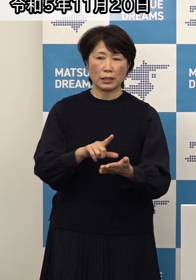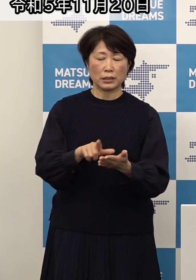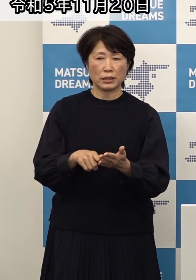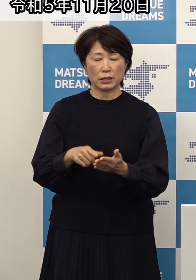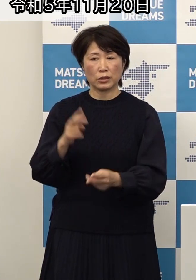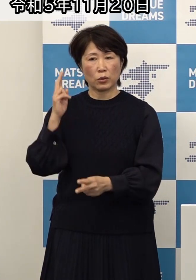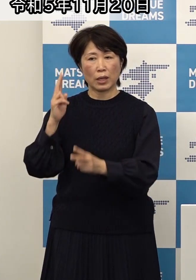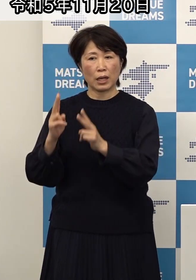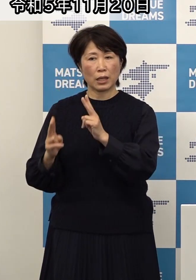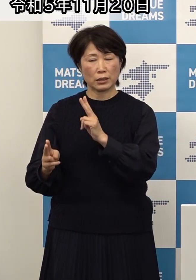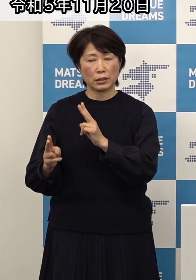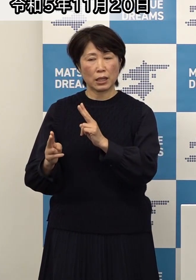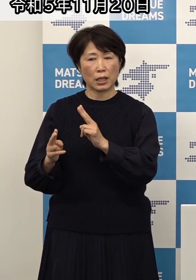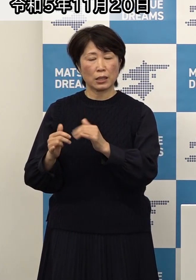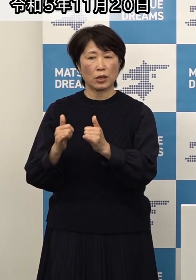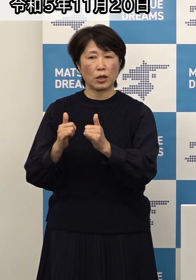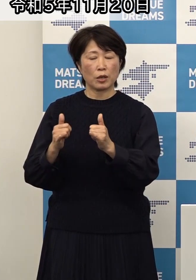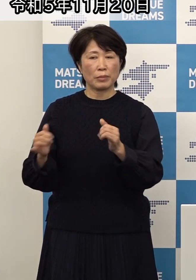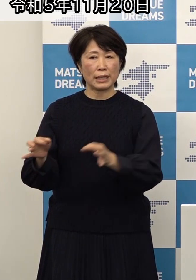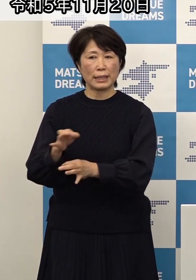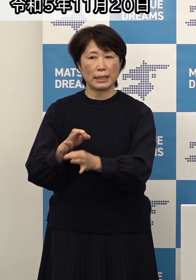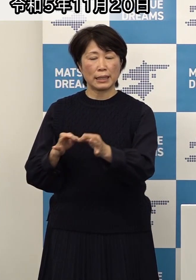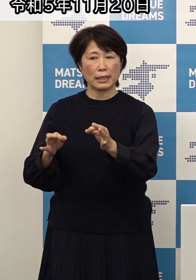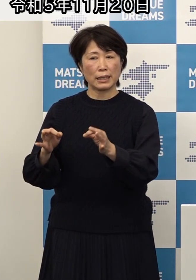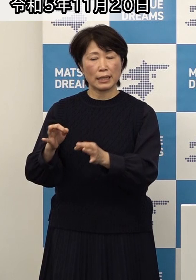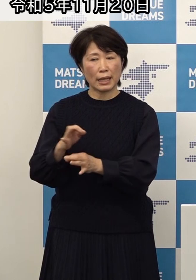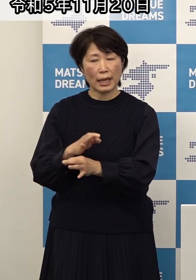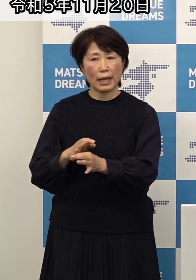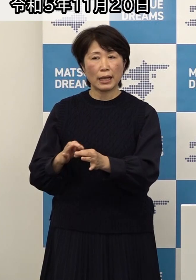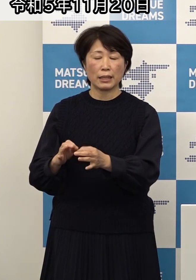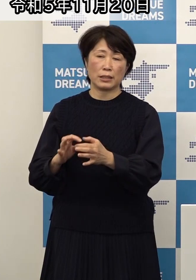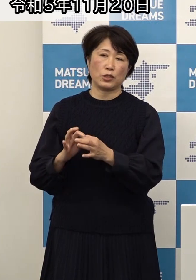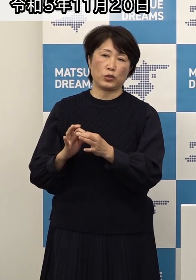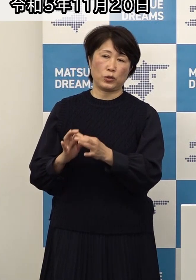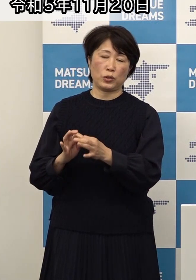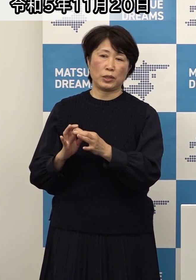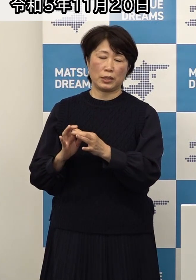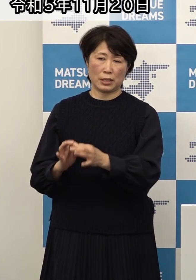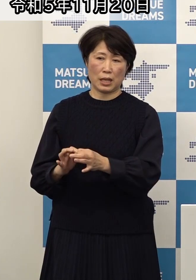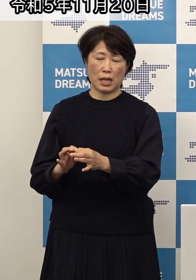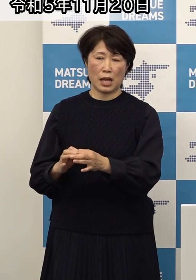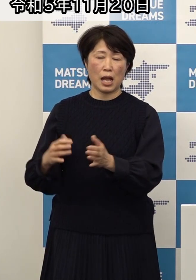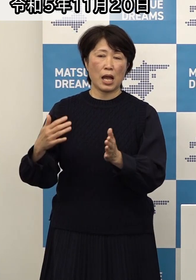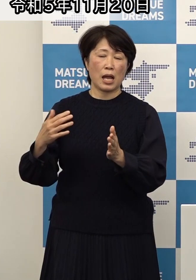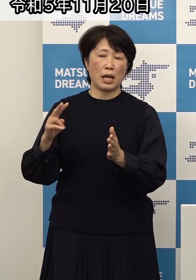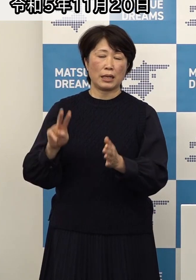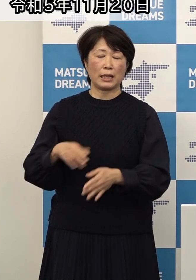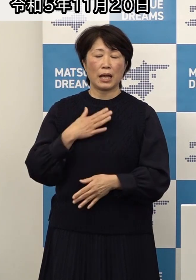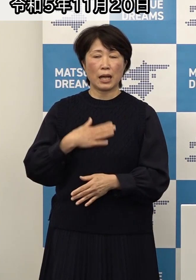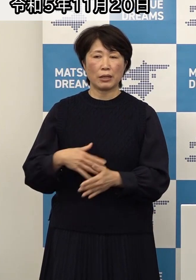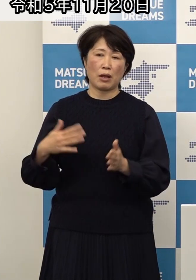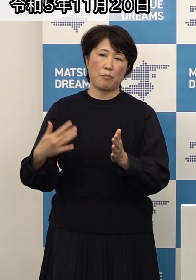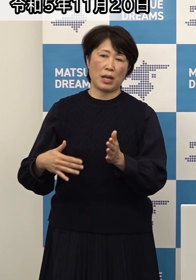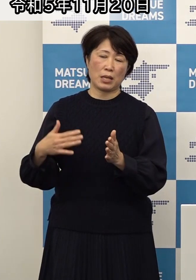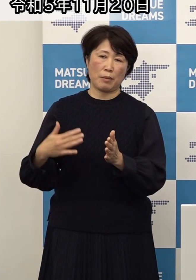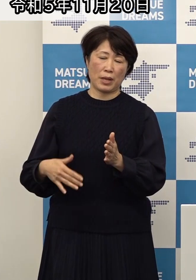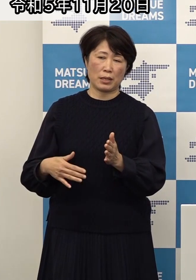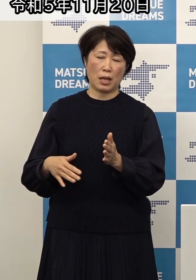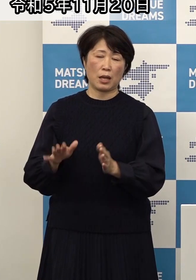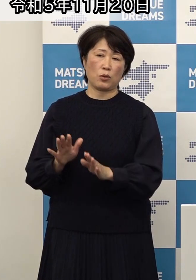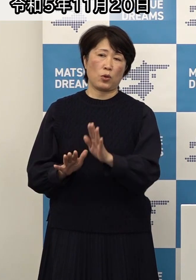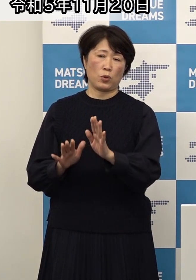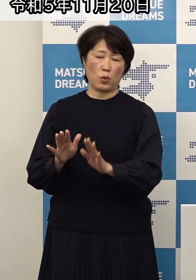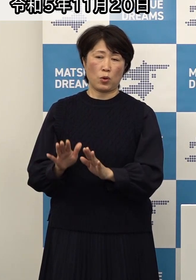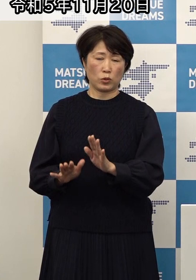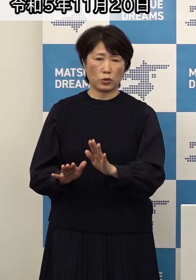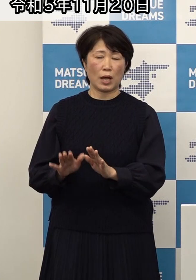方々に民営化の方針そのものを含めてまだ理解が完全には得られていない状況という、お話があり